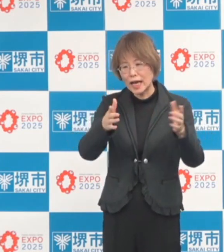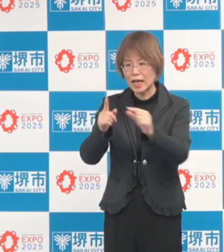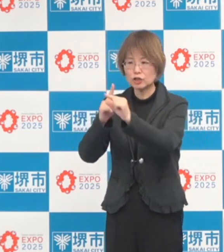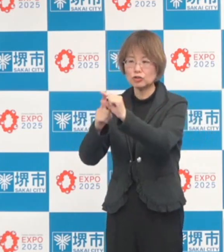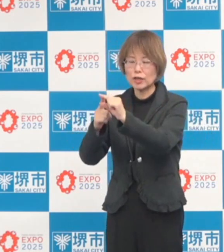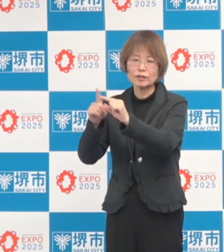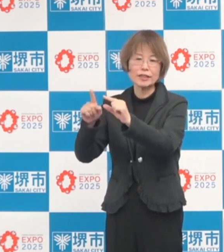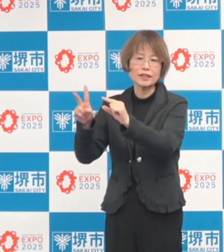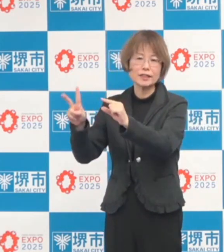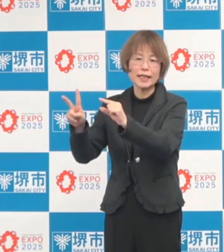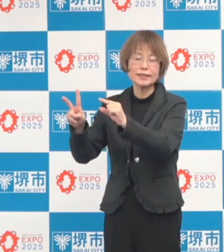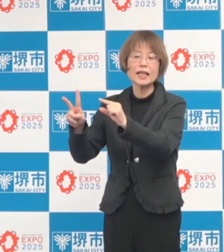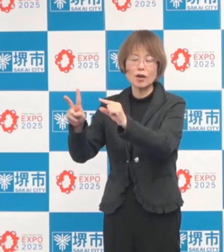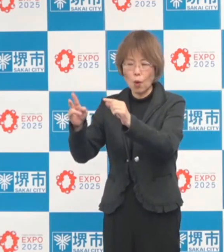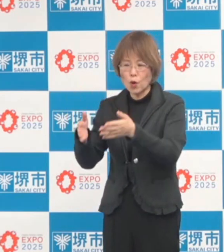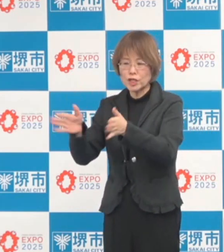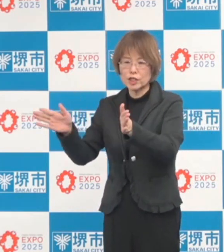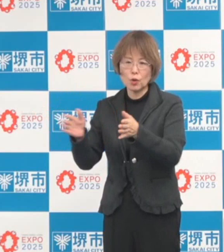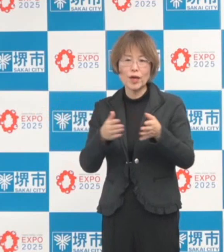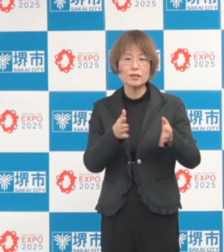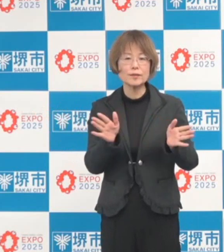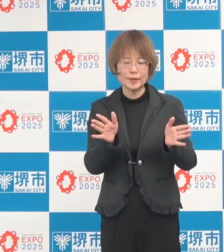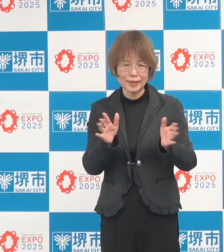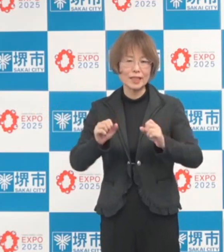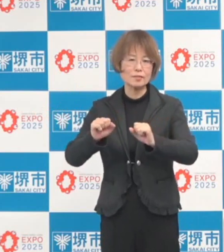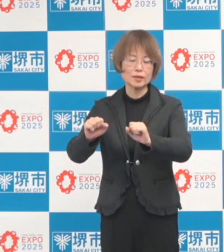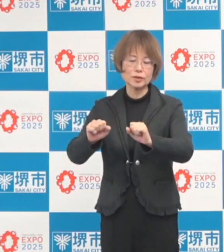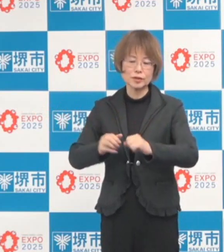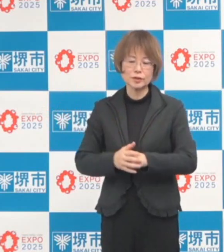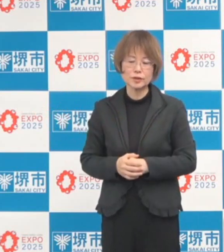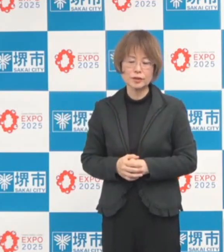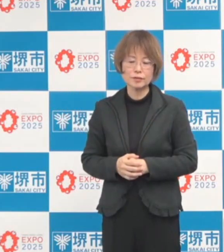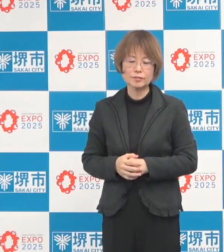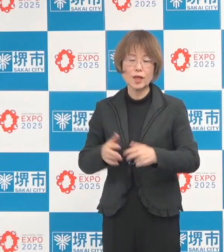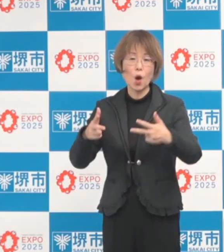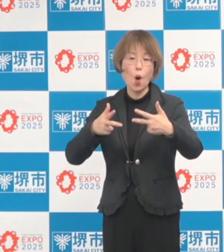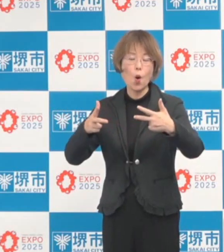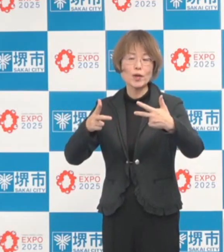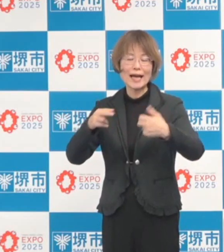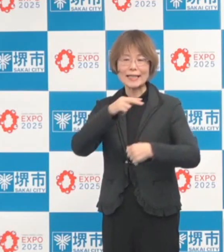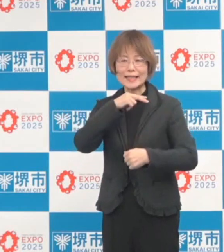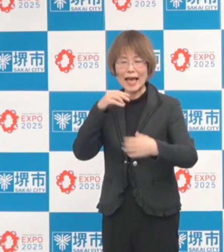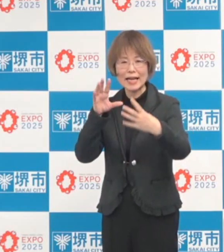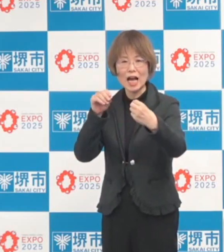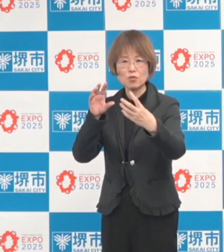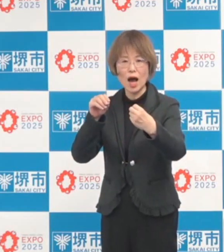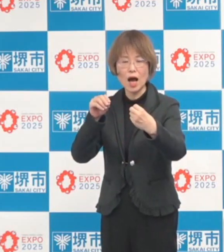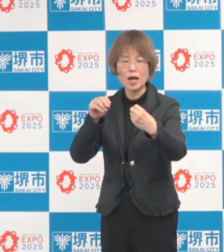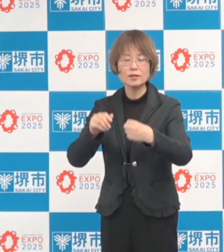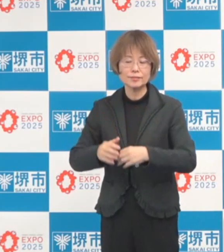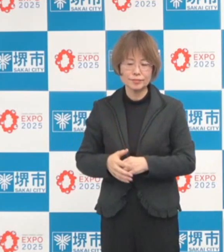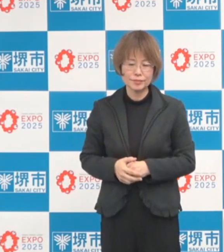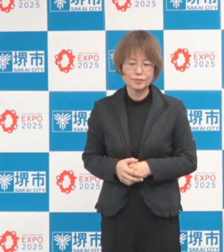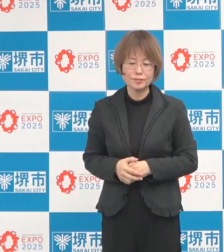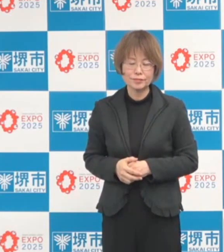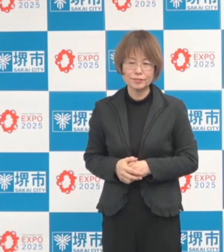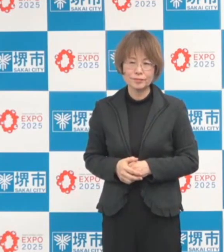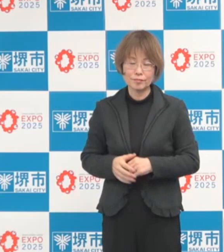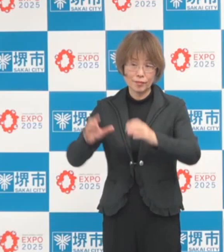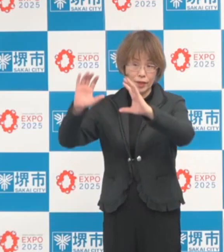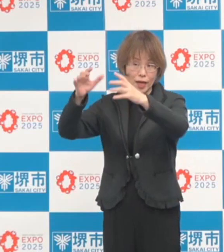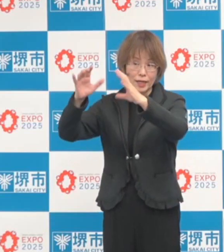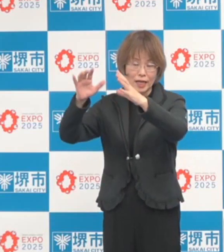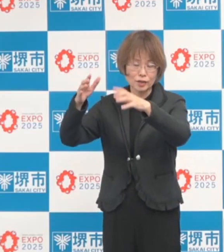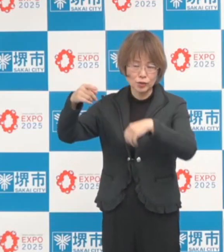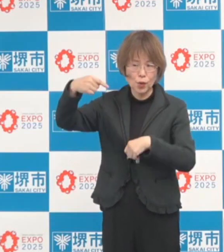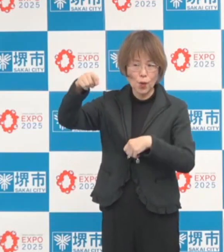生に拡充して実施をいたします。オンライン英会話につきましては、海外の英会